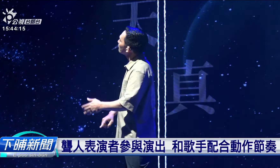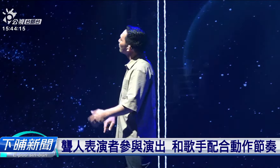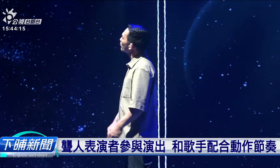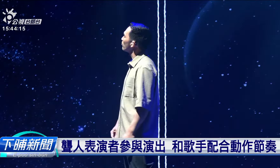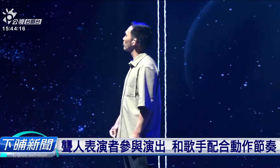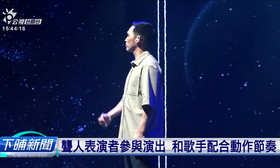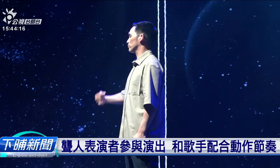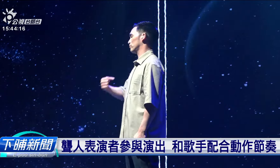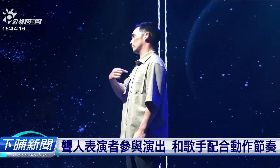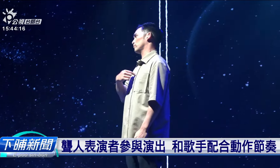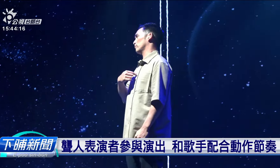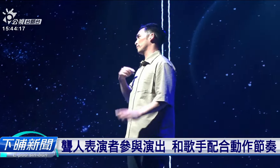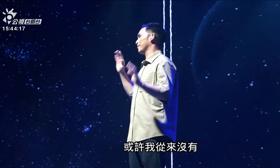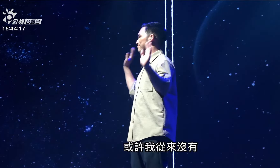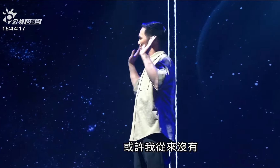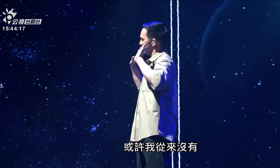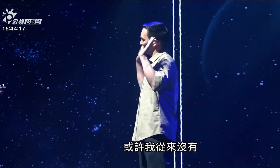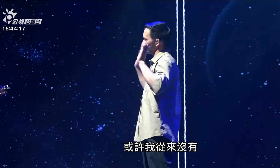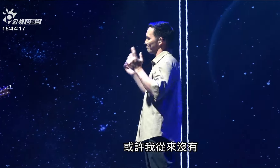上台做伙表演。